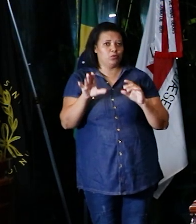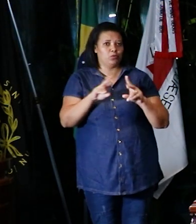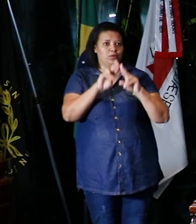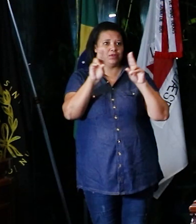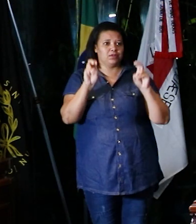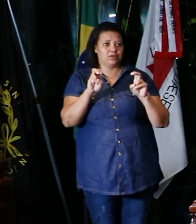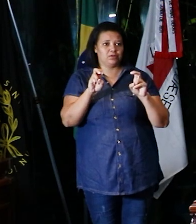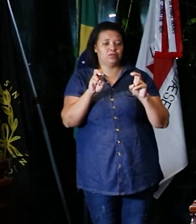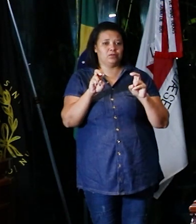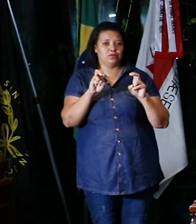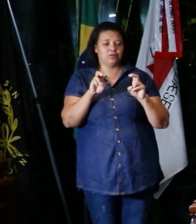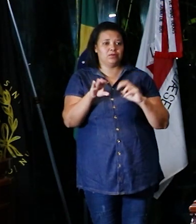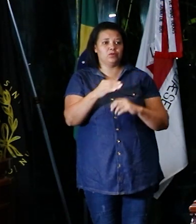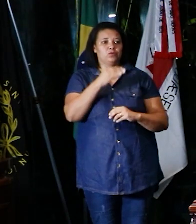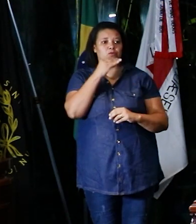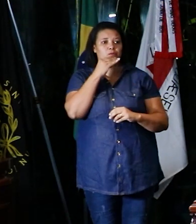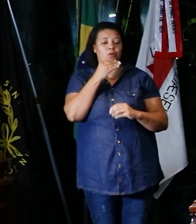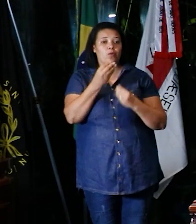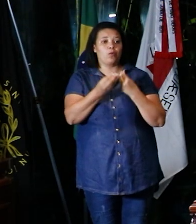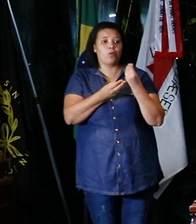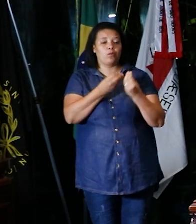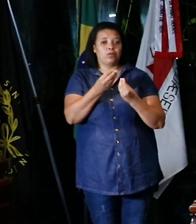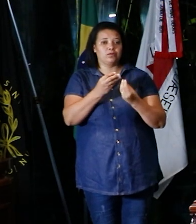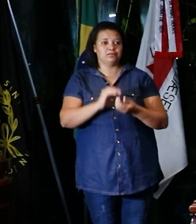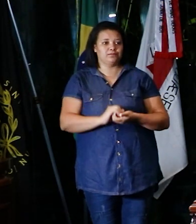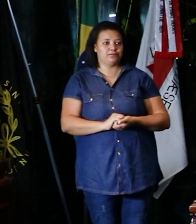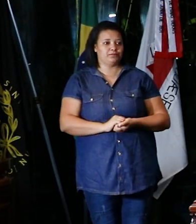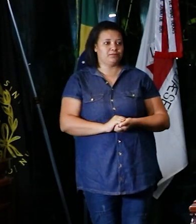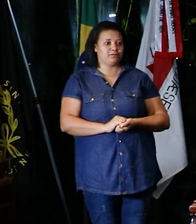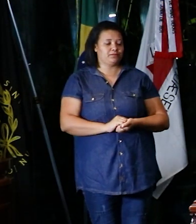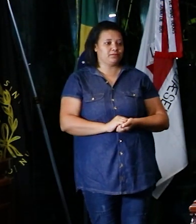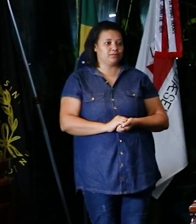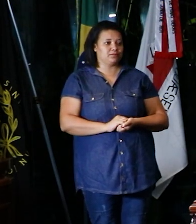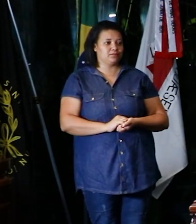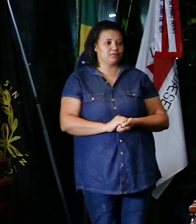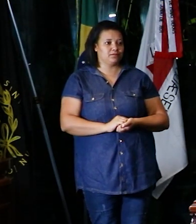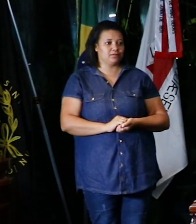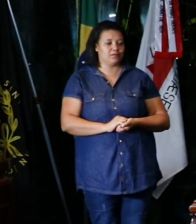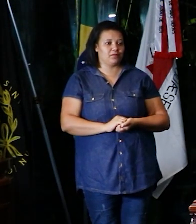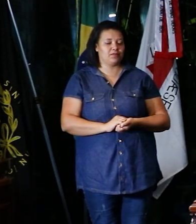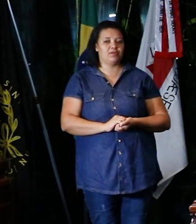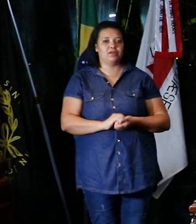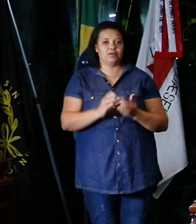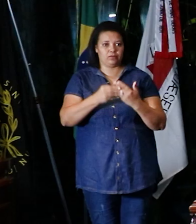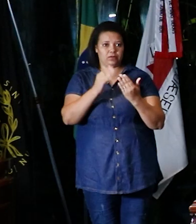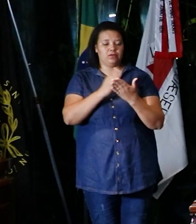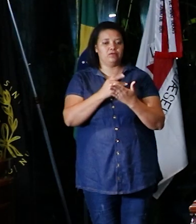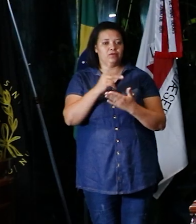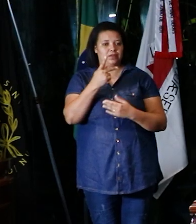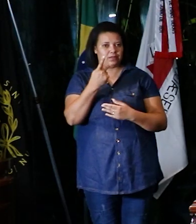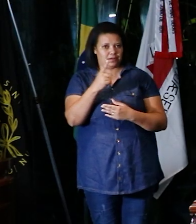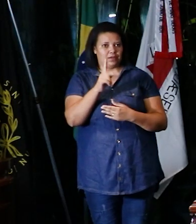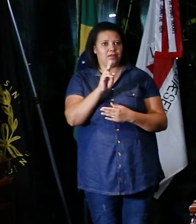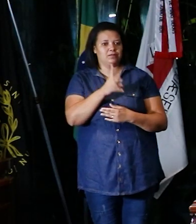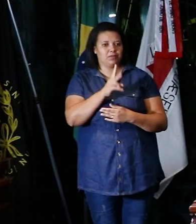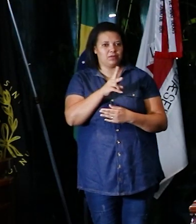para você. E Drummond, como foi? Aquele é dele mesmo e até teve